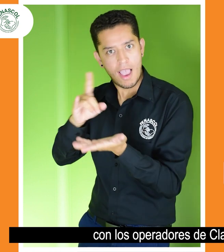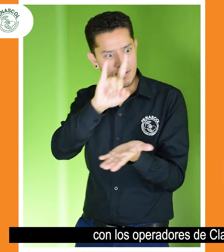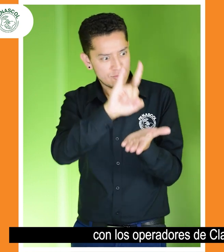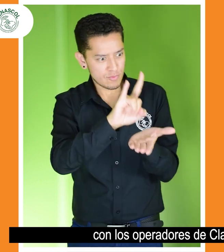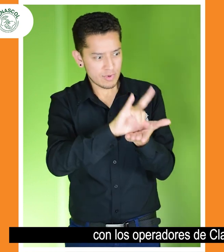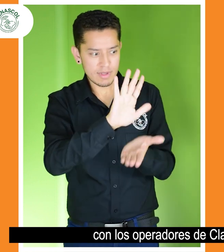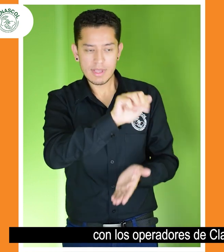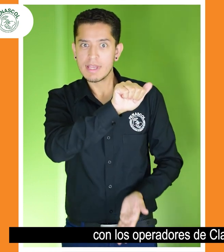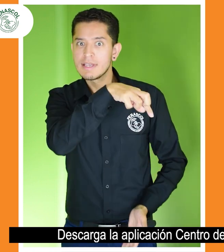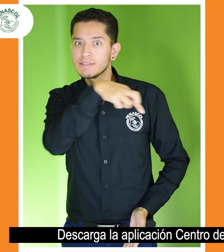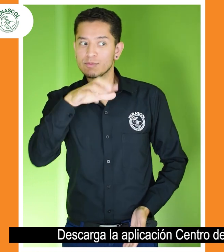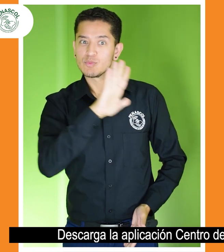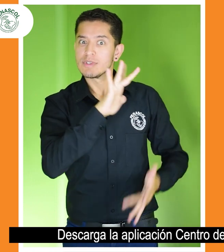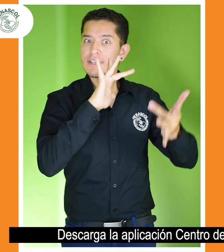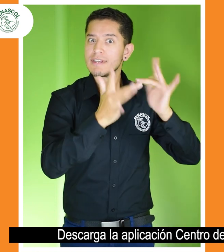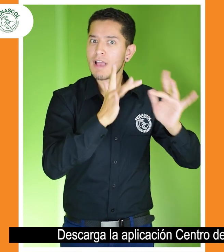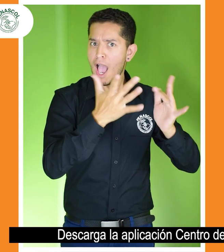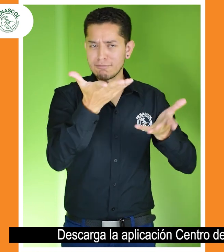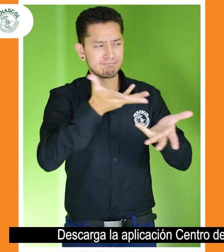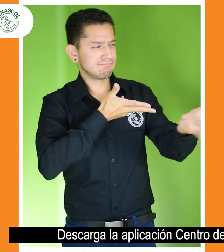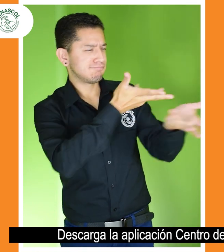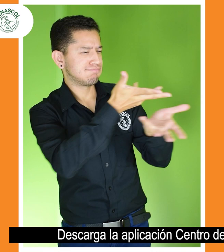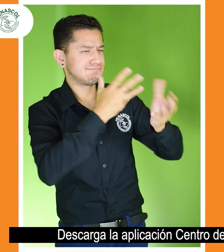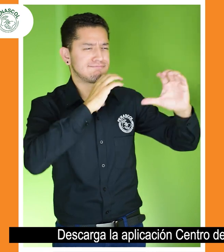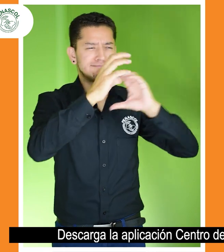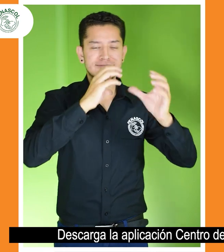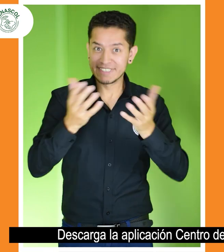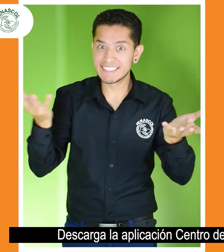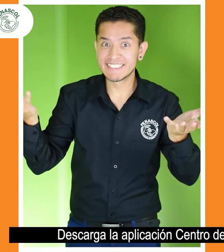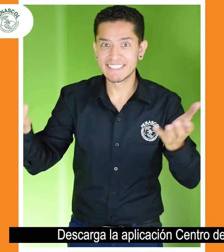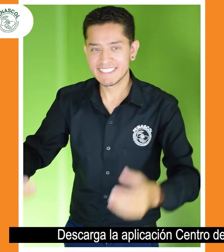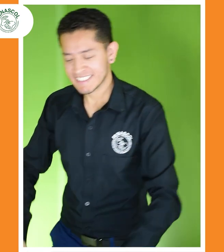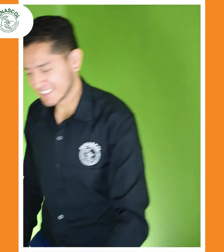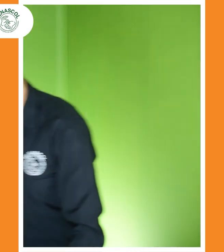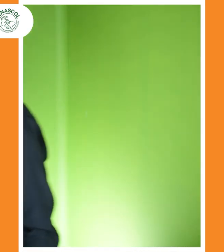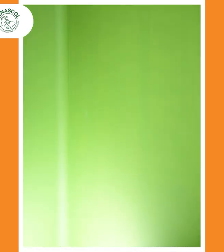Claro, Movistar y Tigo. Descarga la aplicación Centro de Relevo para comunicarte.